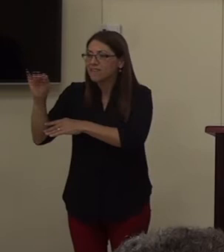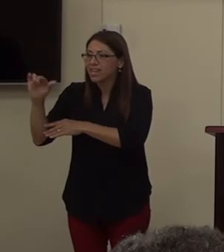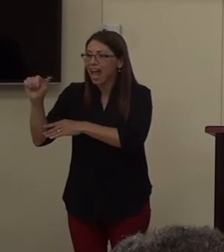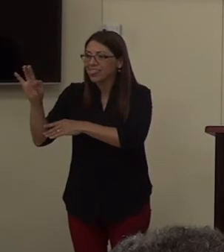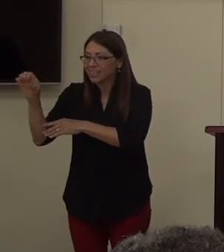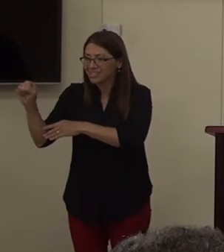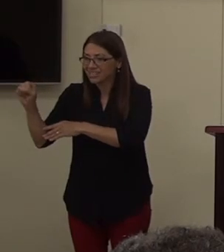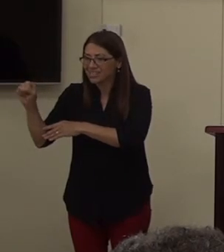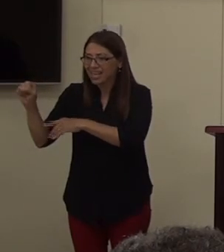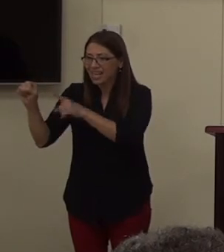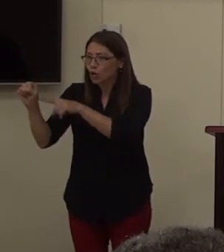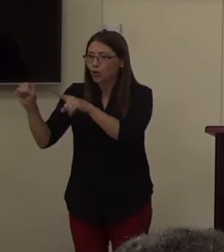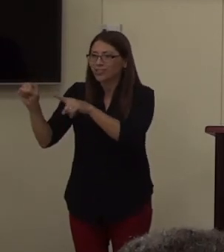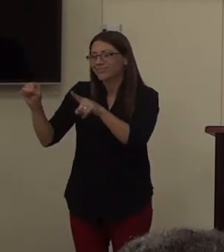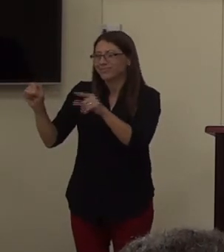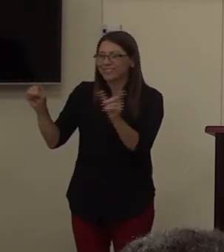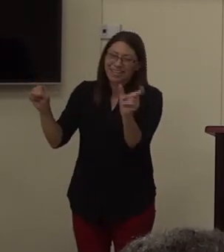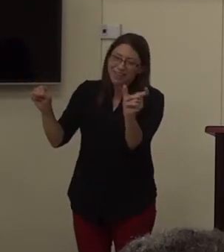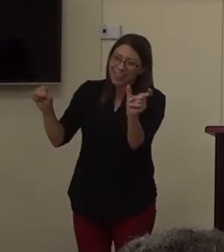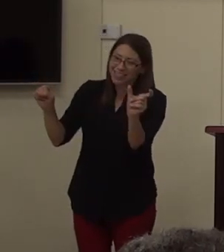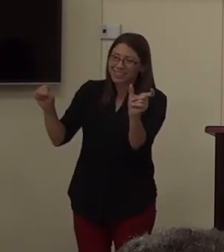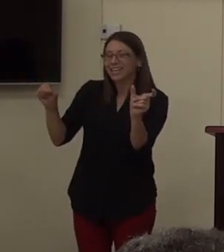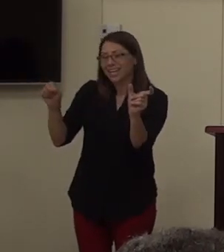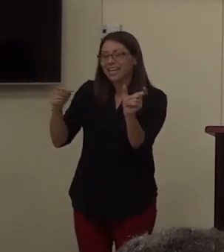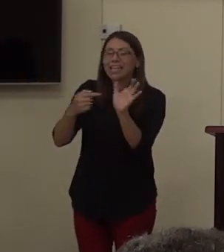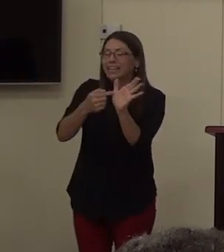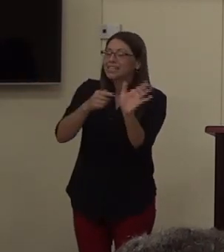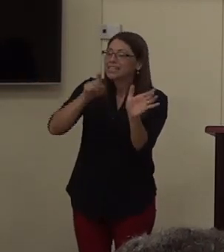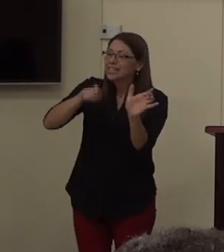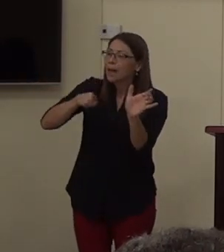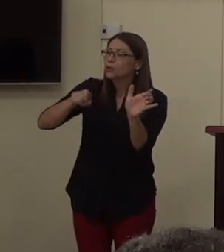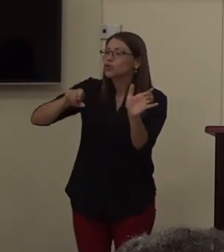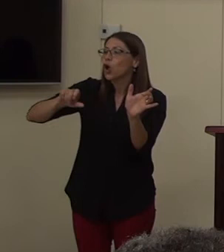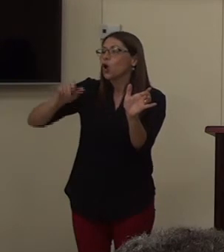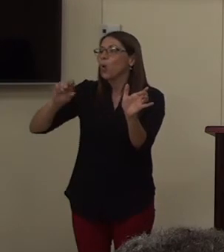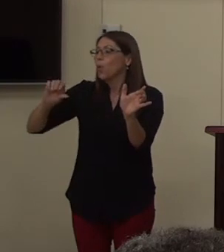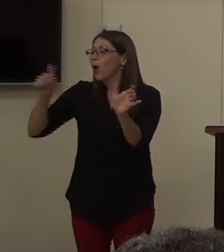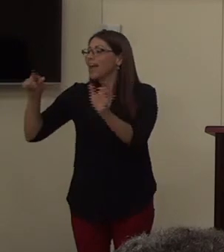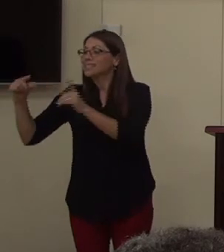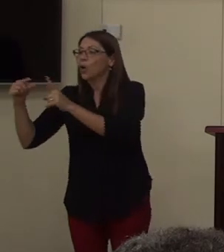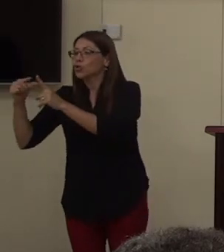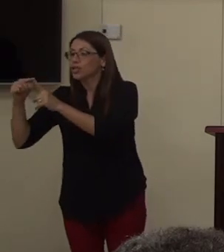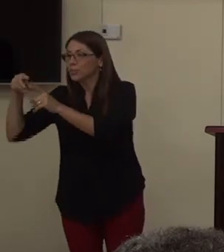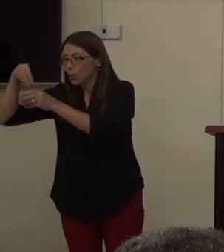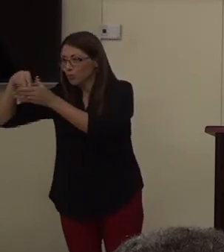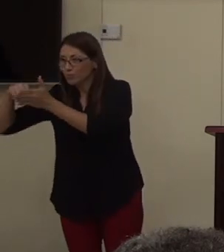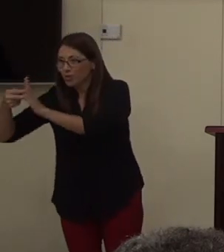B. Lo único que necesitamos es ponerle otro significante, ¿verdad? A este concepto, el significante típico de la